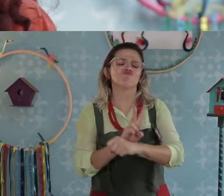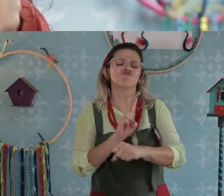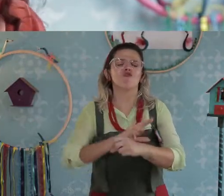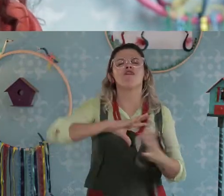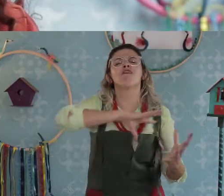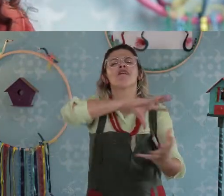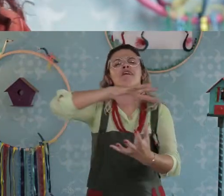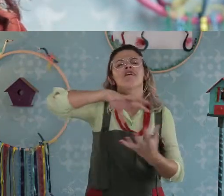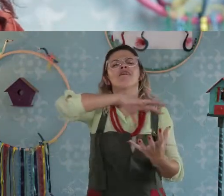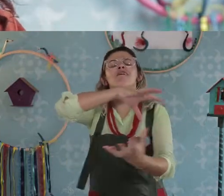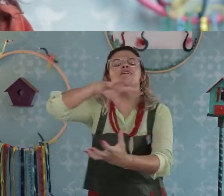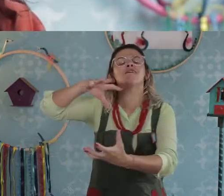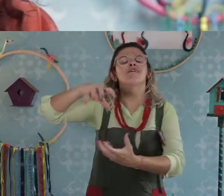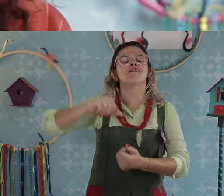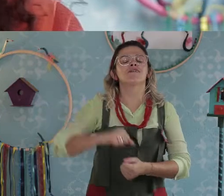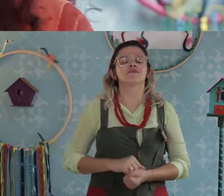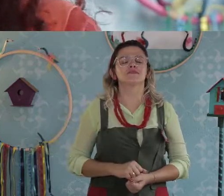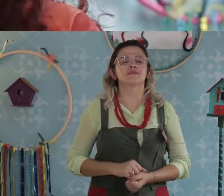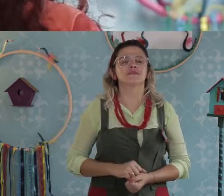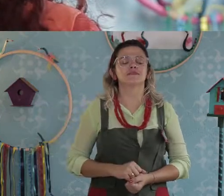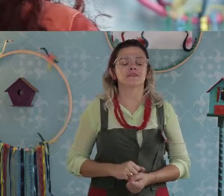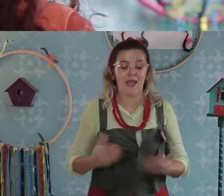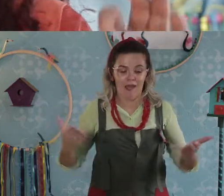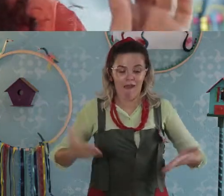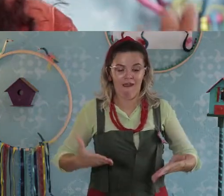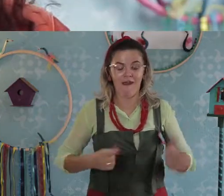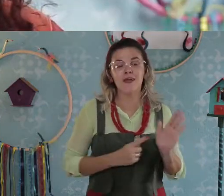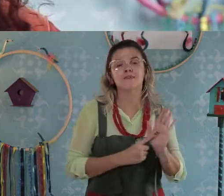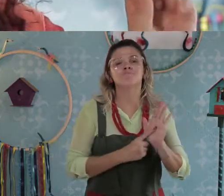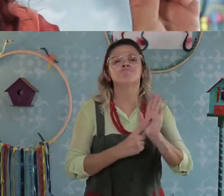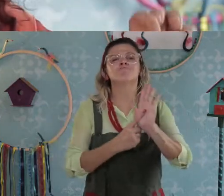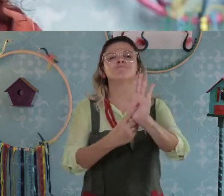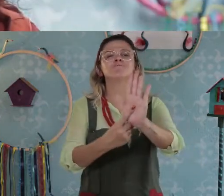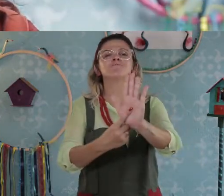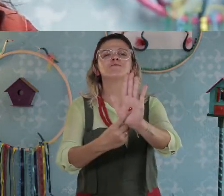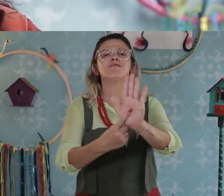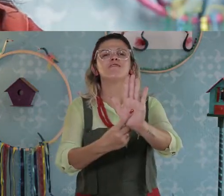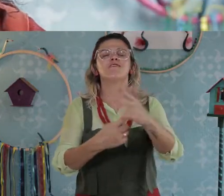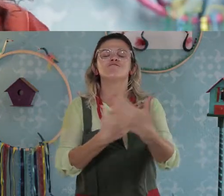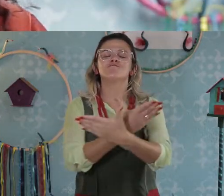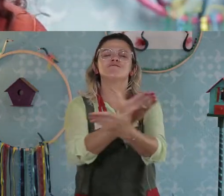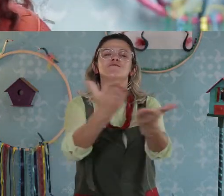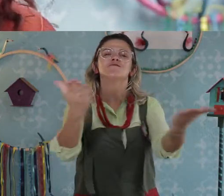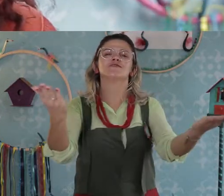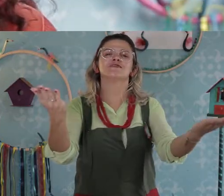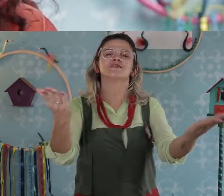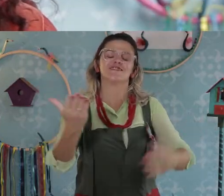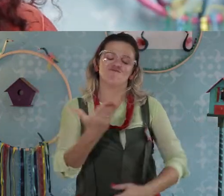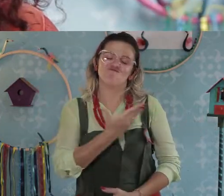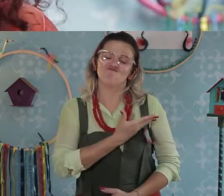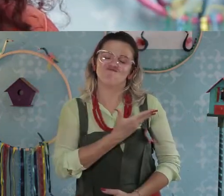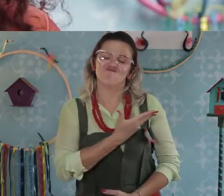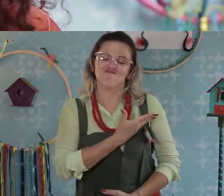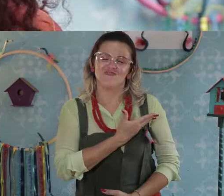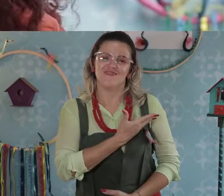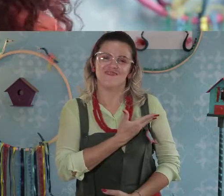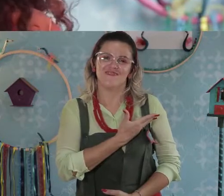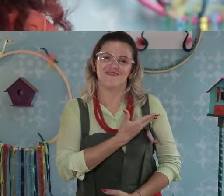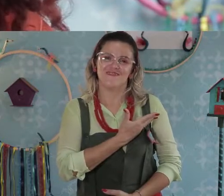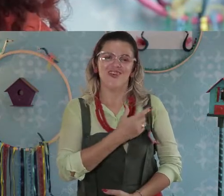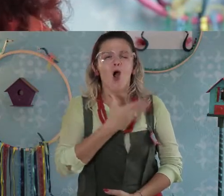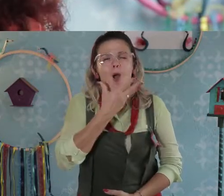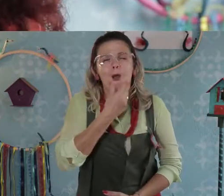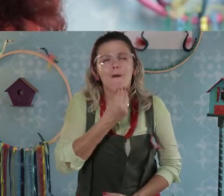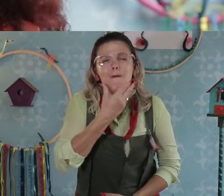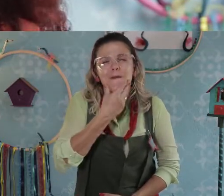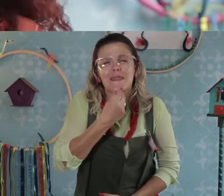E eu quero apresentar para vocês agora o menino amigo da menina Fauna. Eu estou falando de um menino